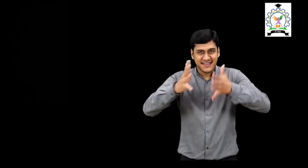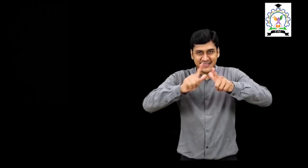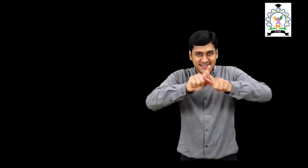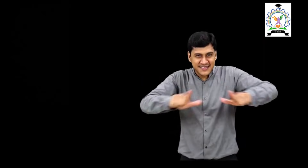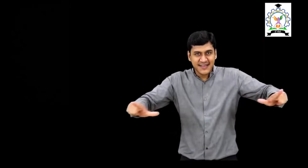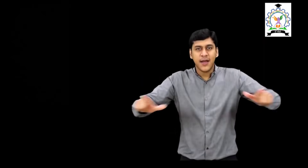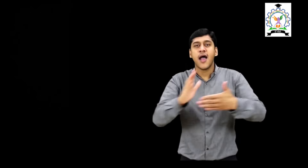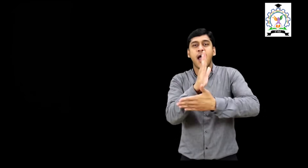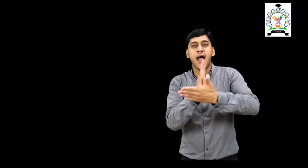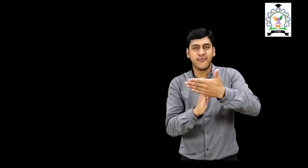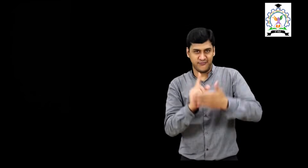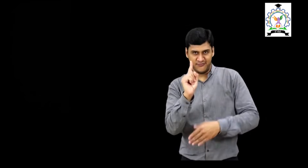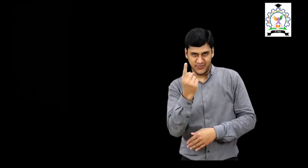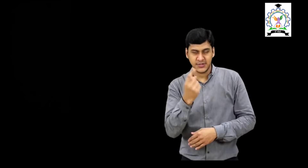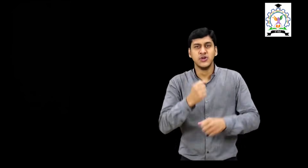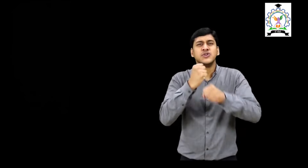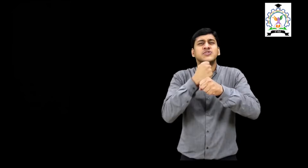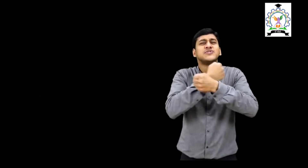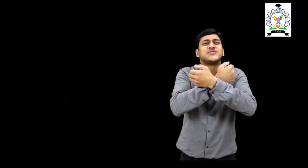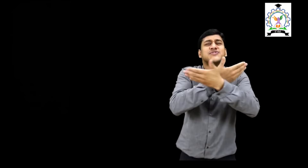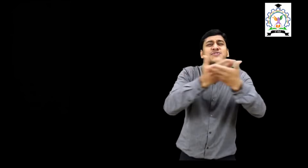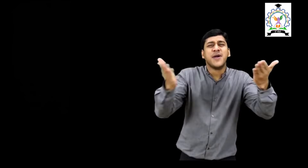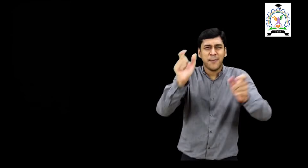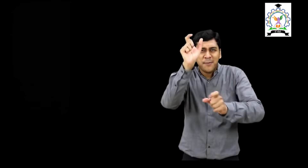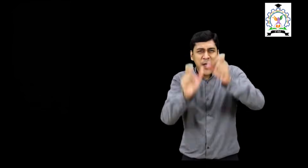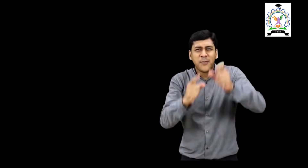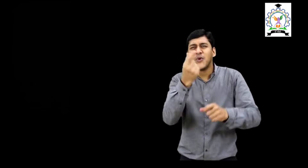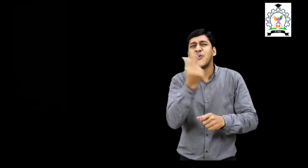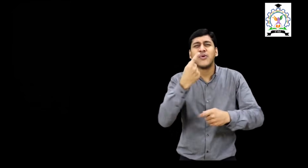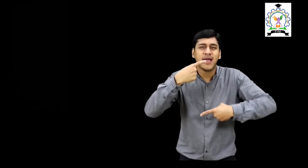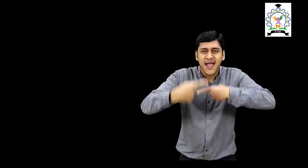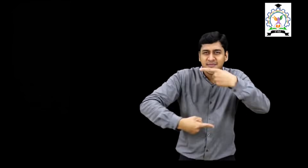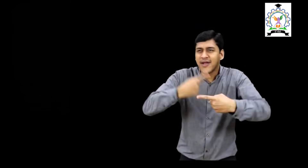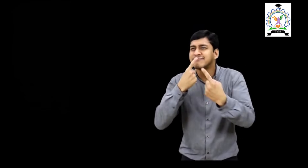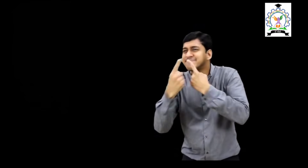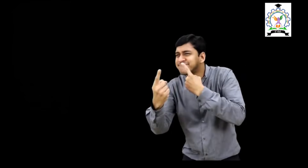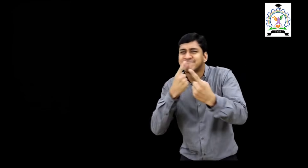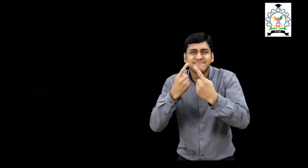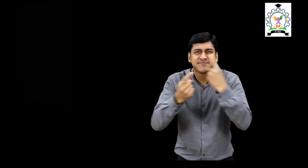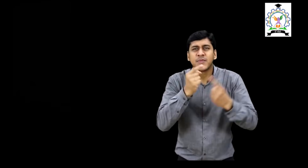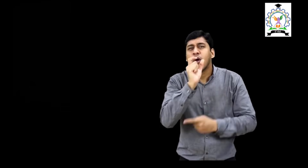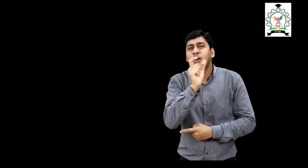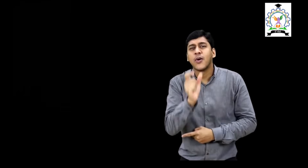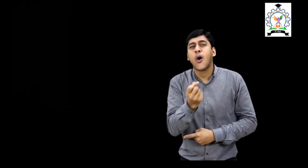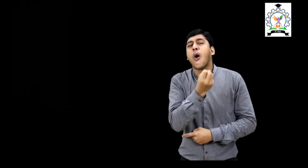भारतीय सांकेतिक भाषा में सामान्य बातचीत के 50 शब्द। भाग